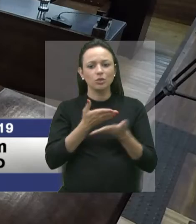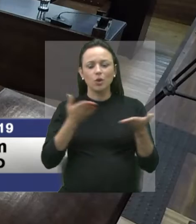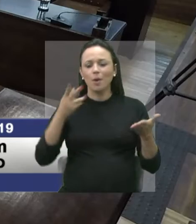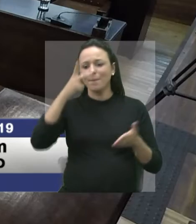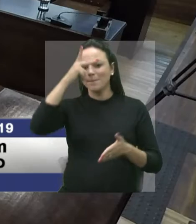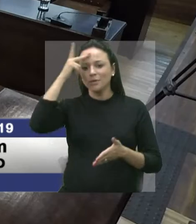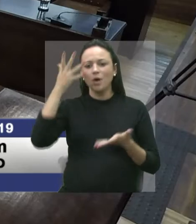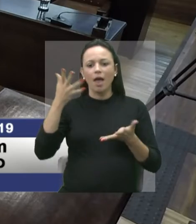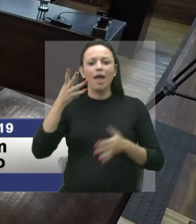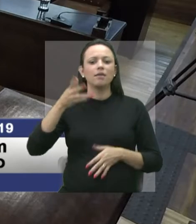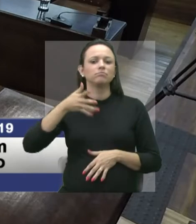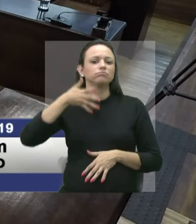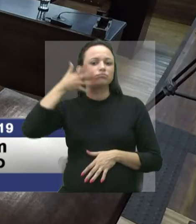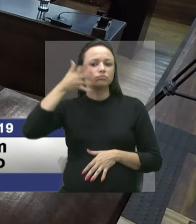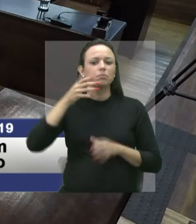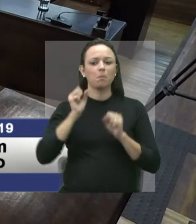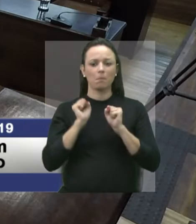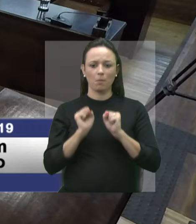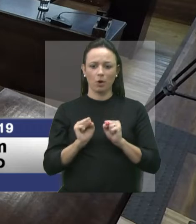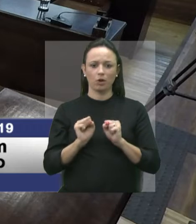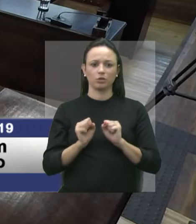presente.